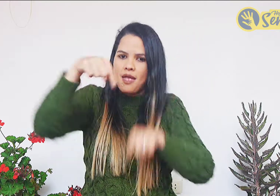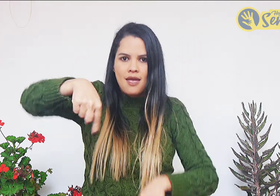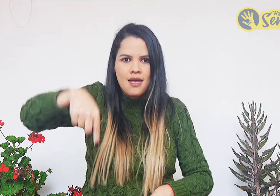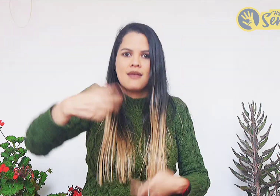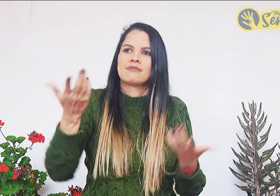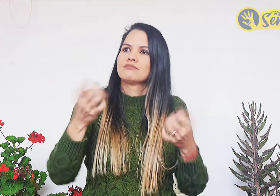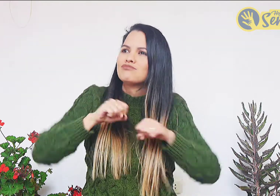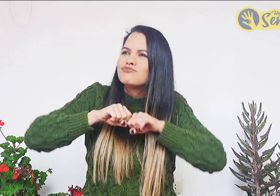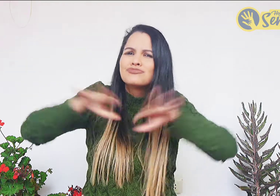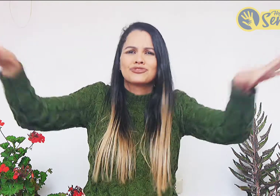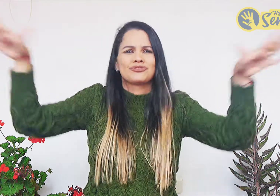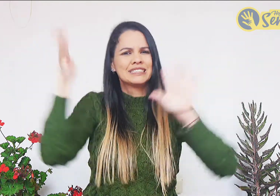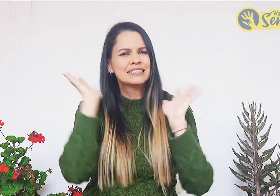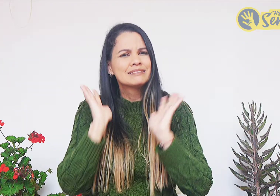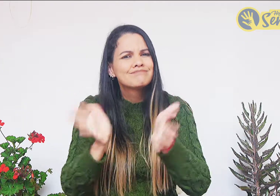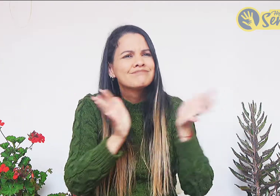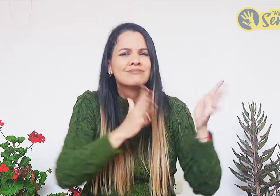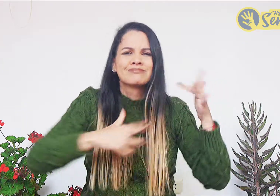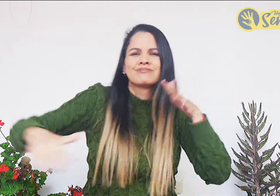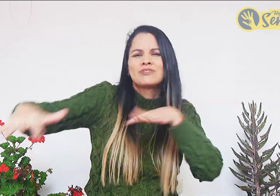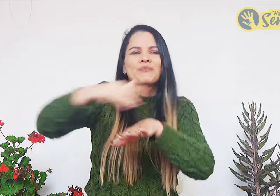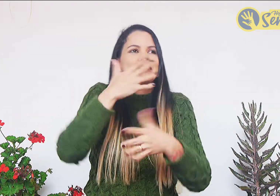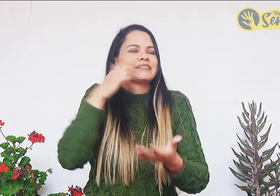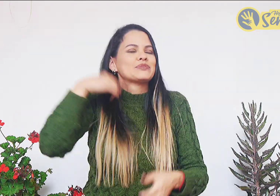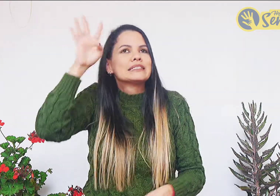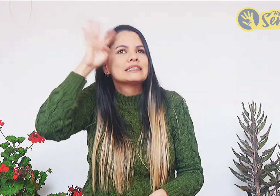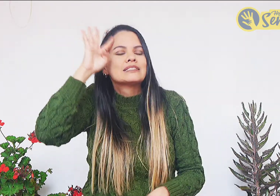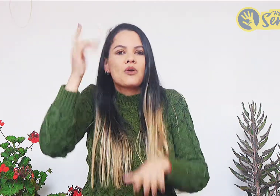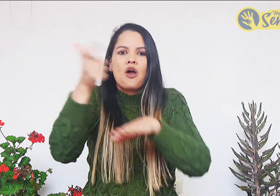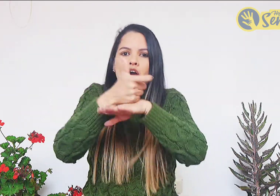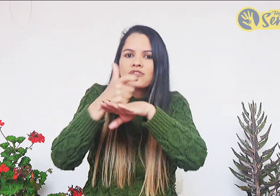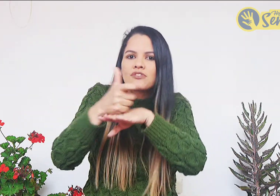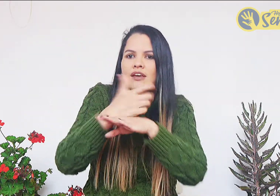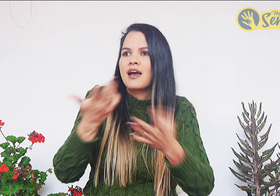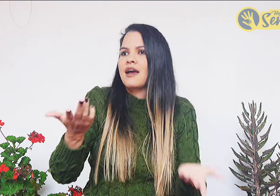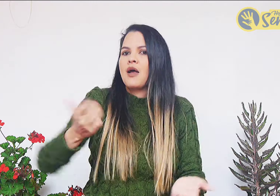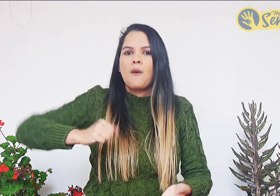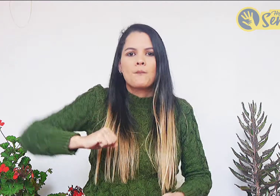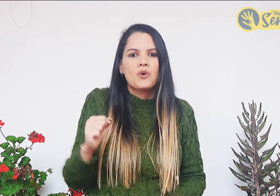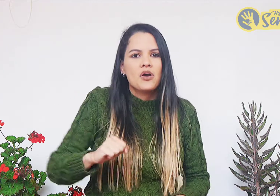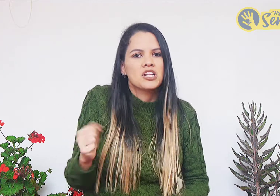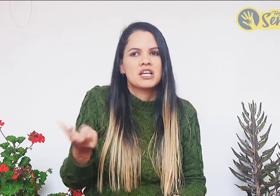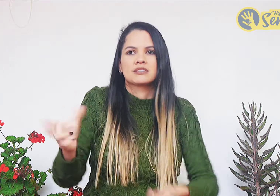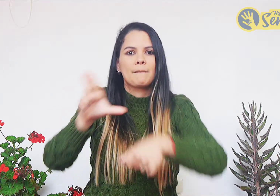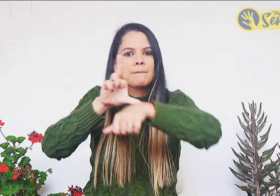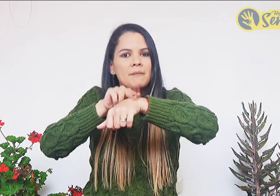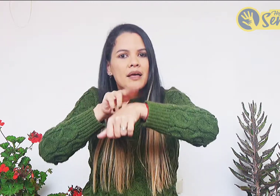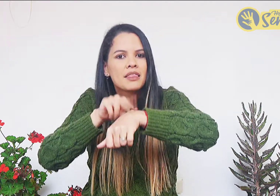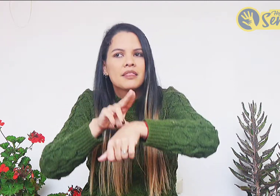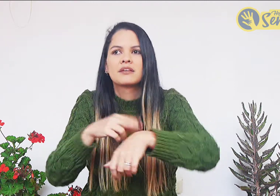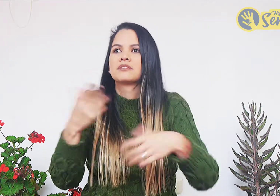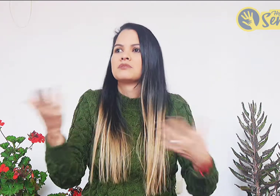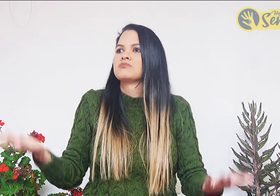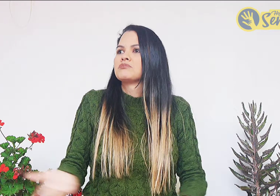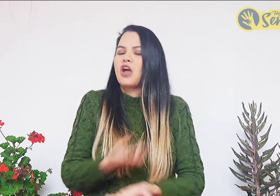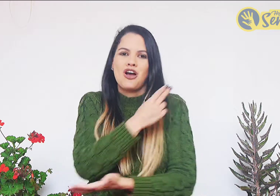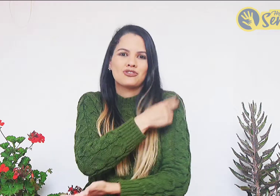años. Qué bueno que la lengua de señas hoy pueda extenderse y que los gobiernos, las policías, los